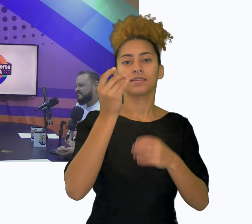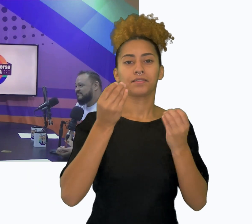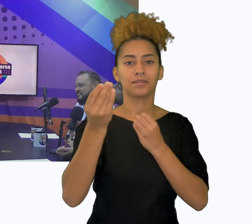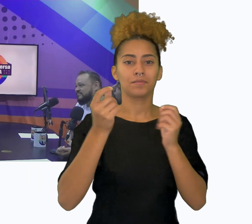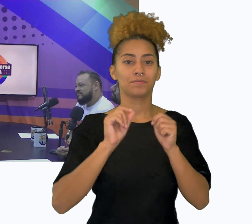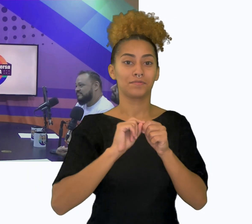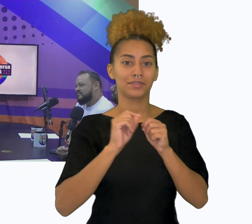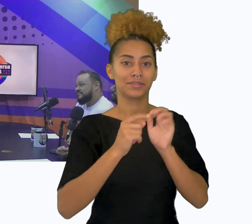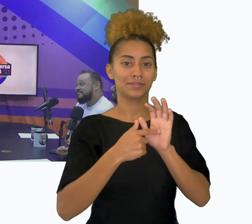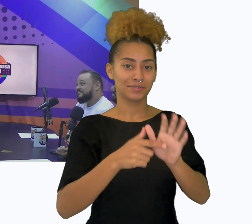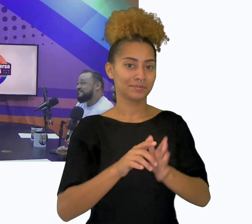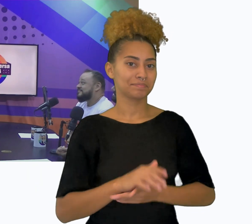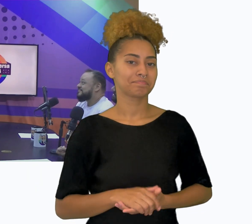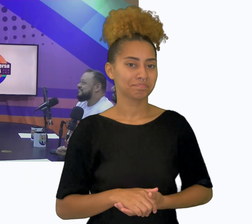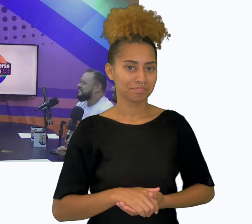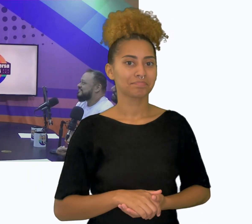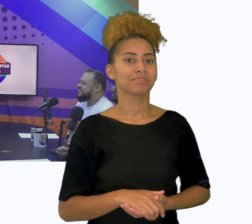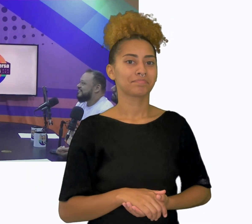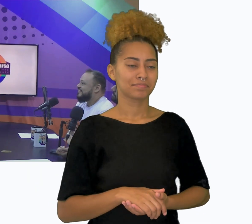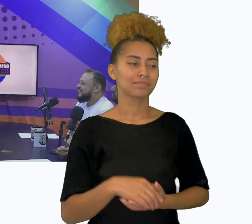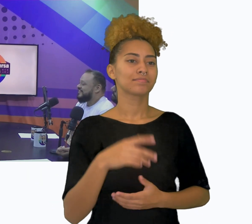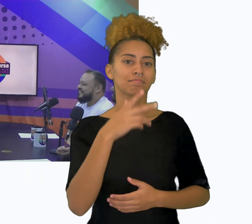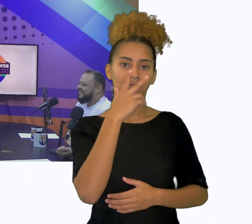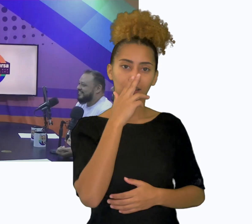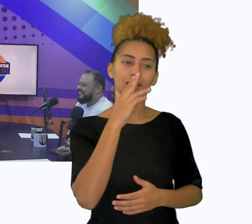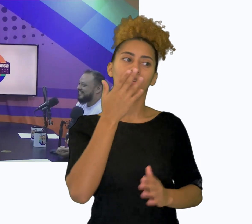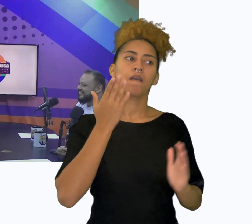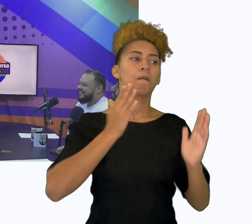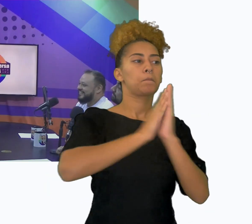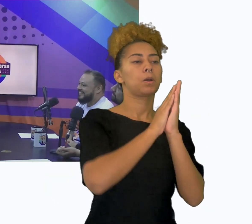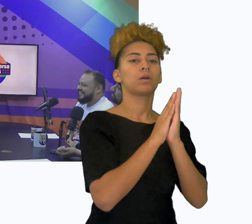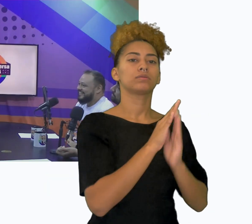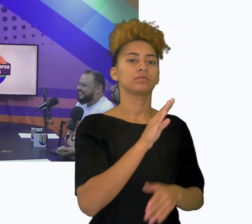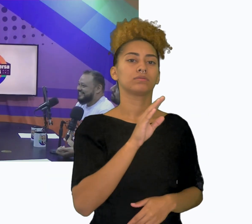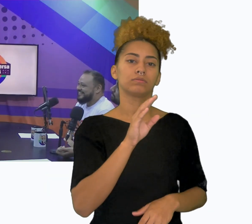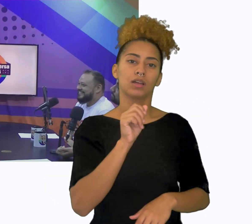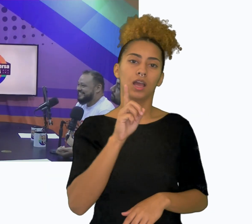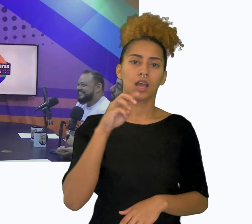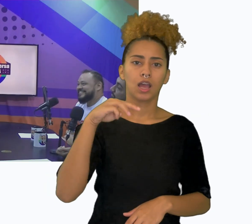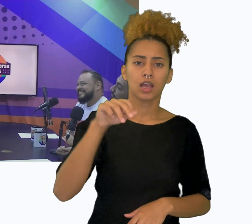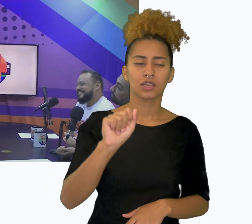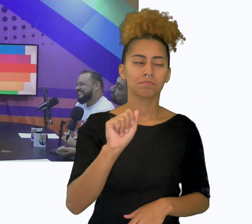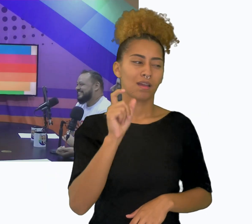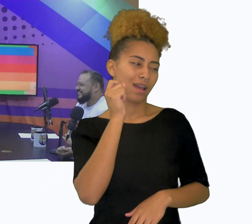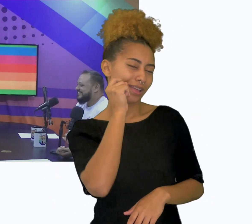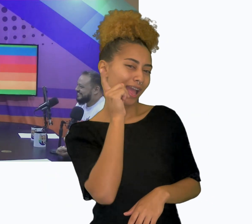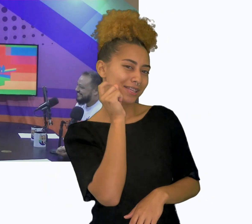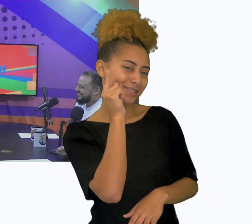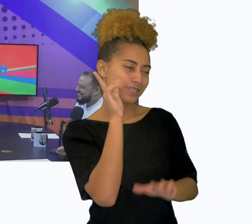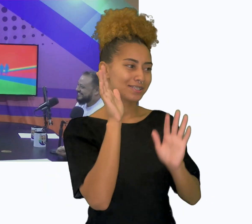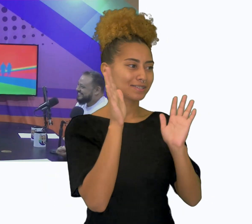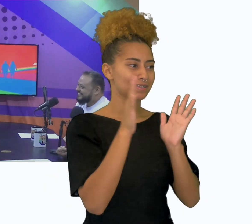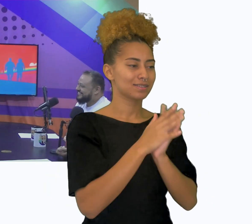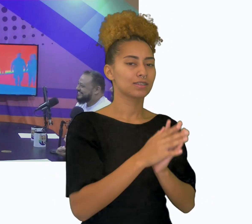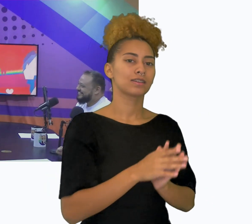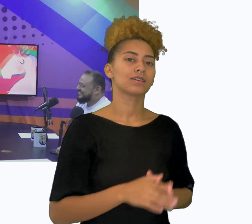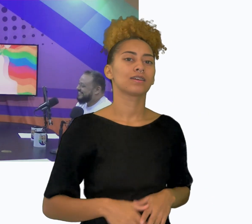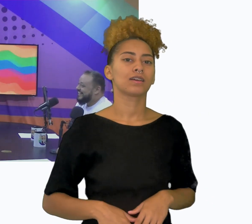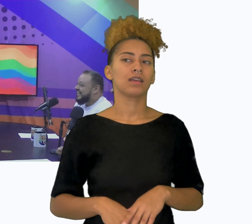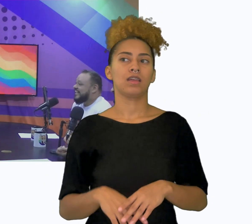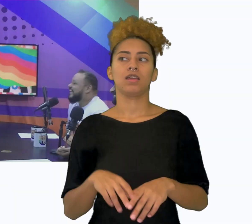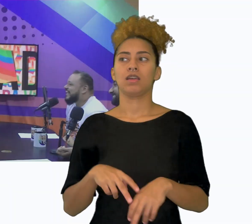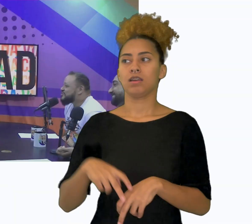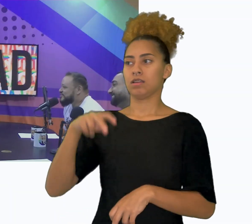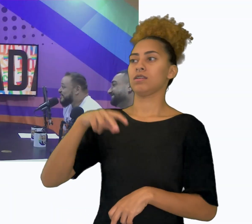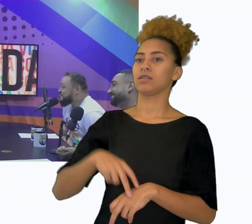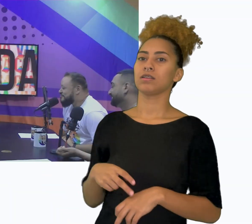ó. E o horrendo. Bateram de frente com a Adma. Só que eles, ó, gatinha, não sei o quê. Eu já dei o